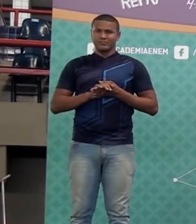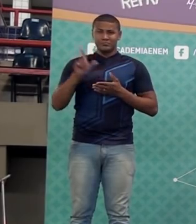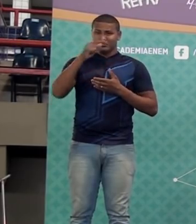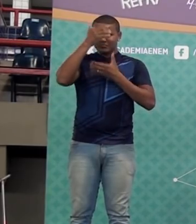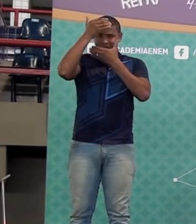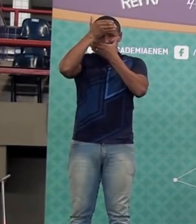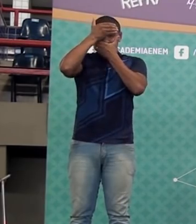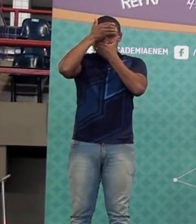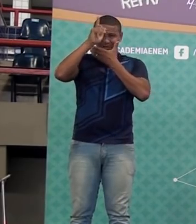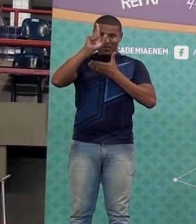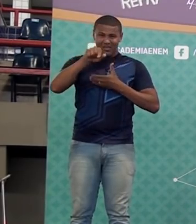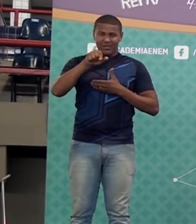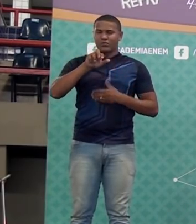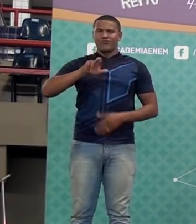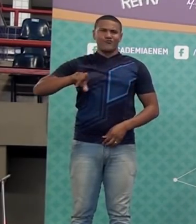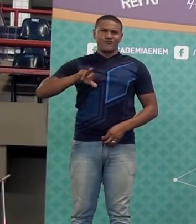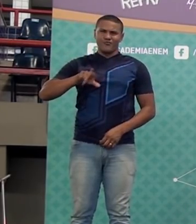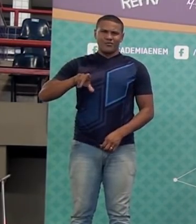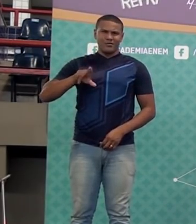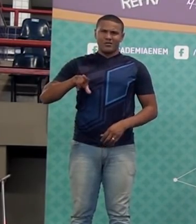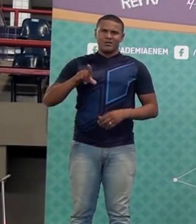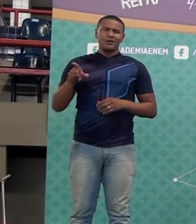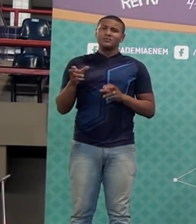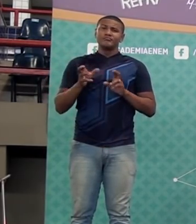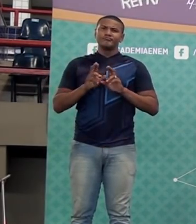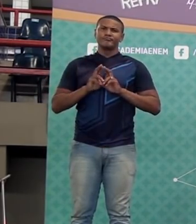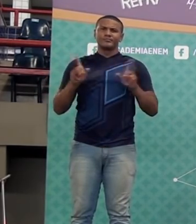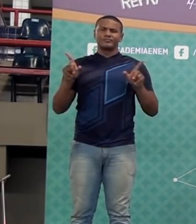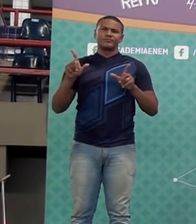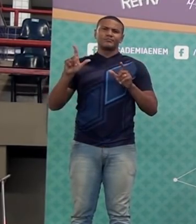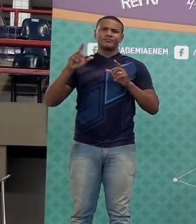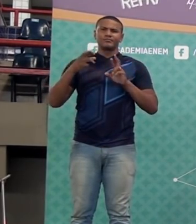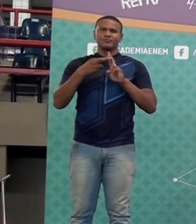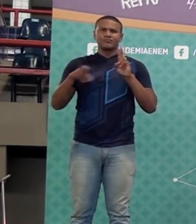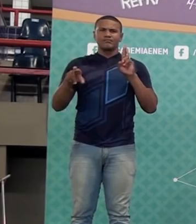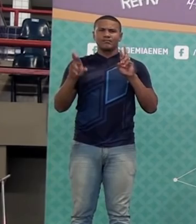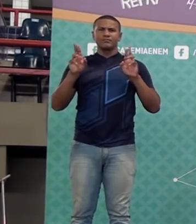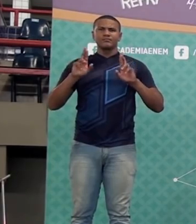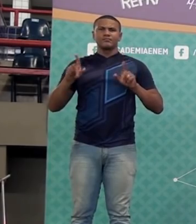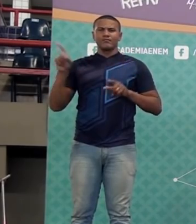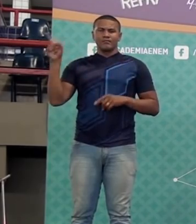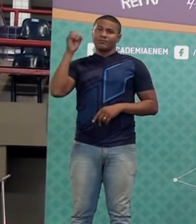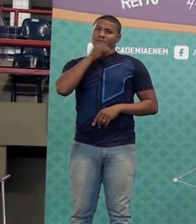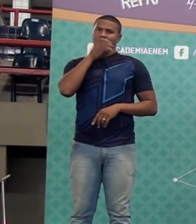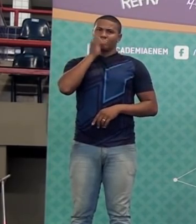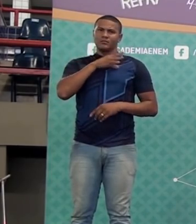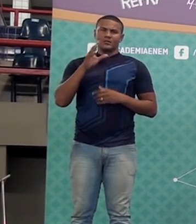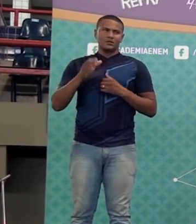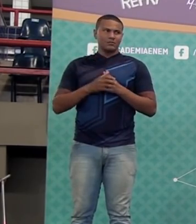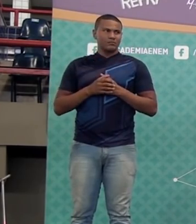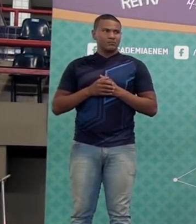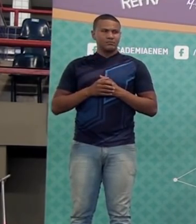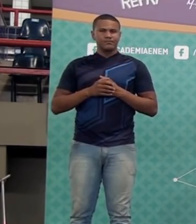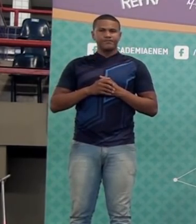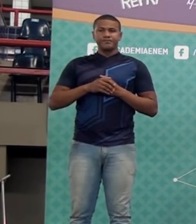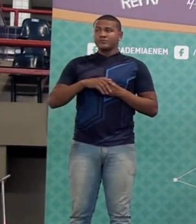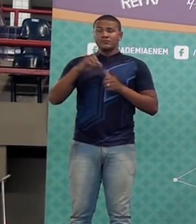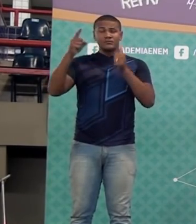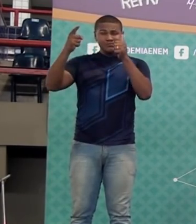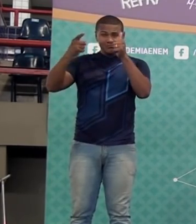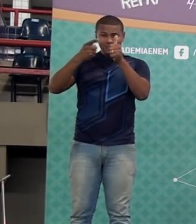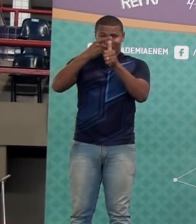Aquilo é barbárie, não é? Mas é importante vocês terem essa referência. A primeira